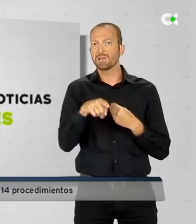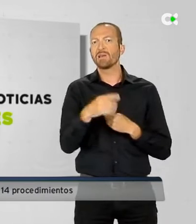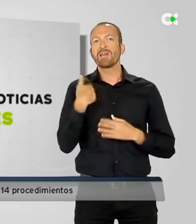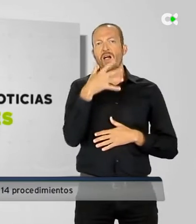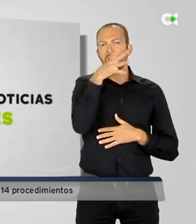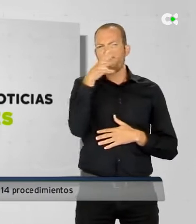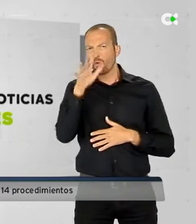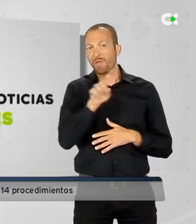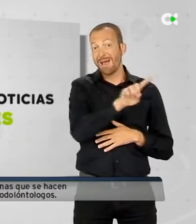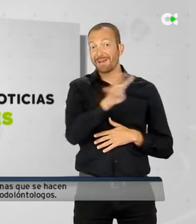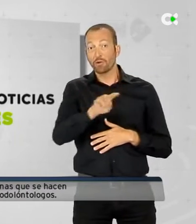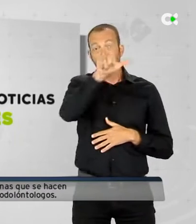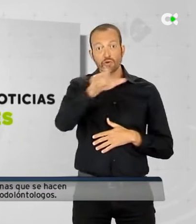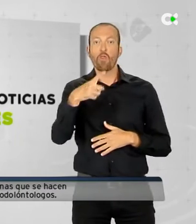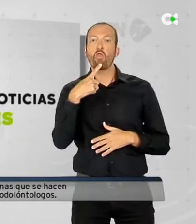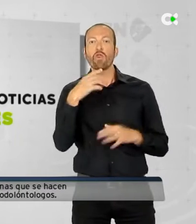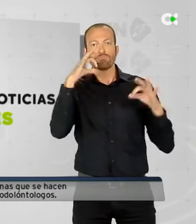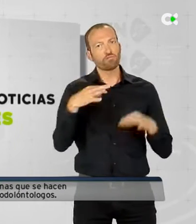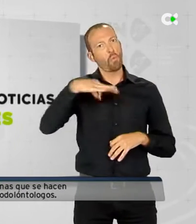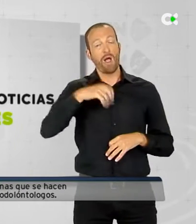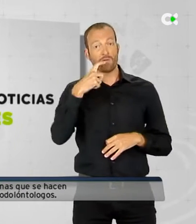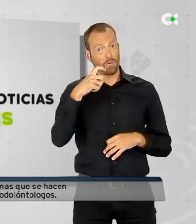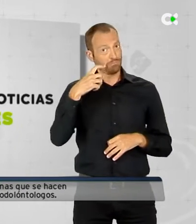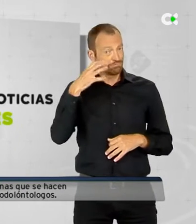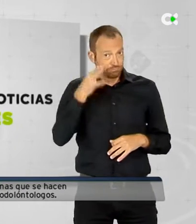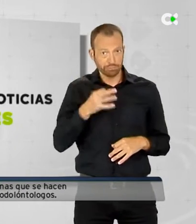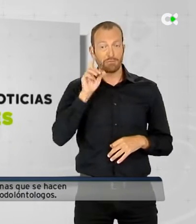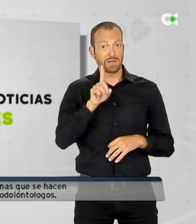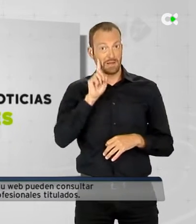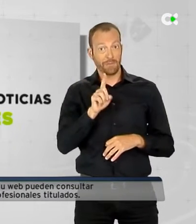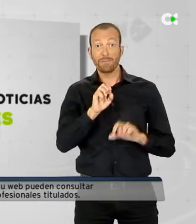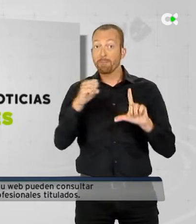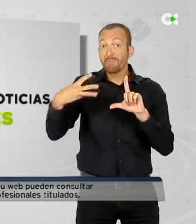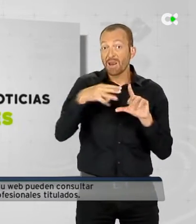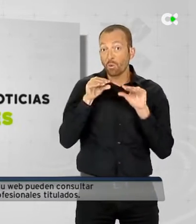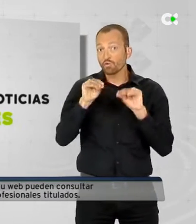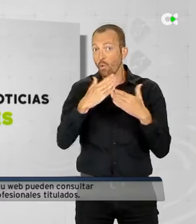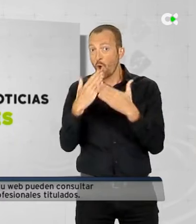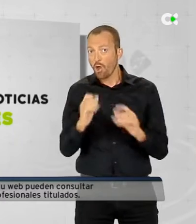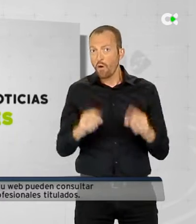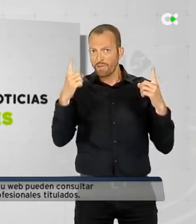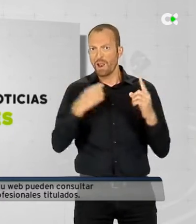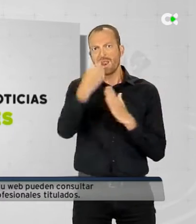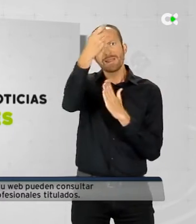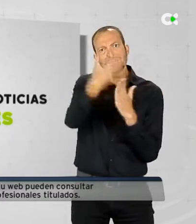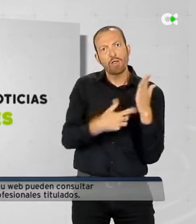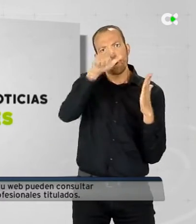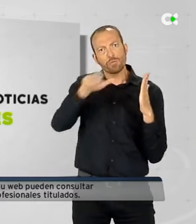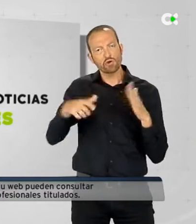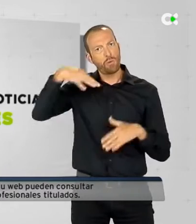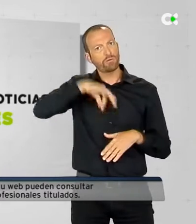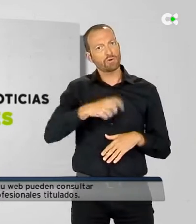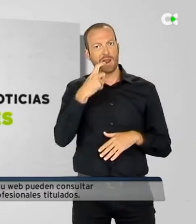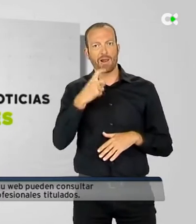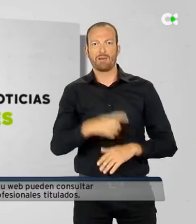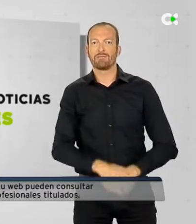14 procedimientos contra personas que se hacen pasar por odontólogos. Recuerdan que en su web pueden consultar el listado de profesionales